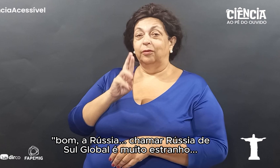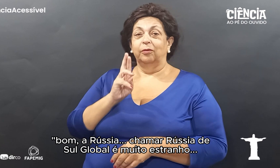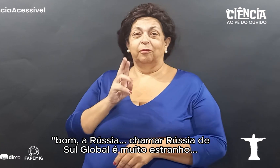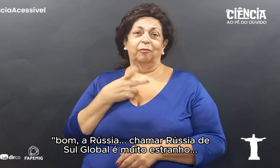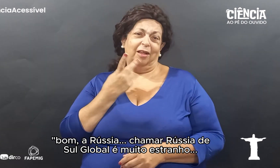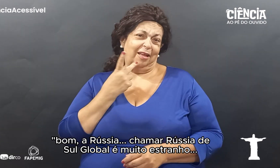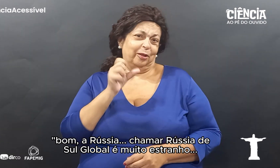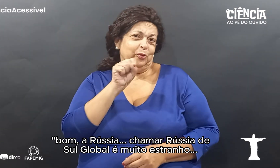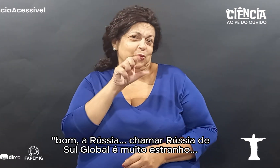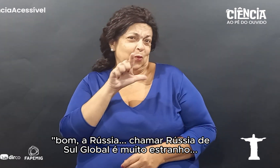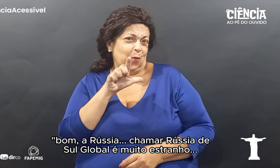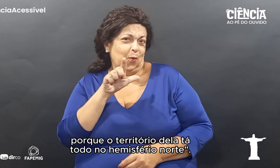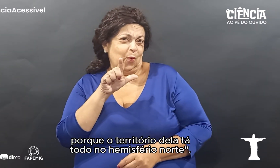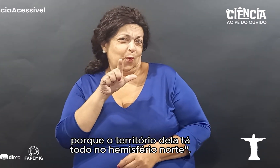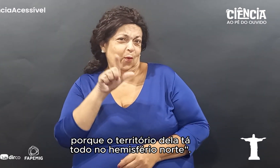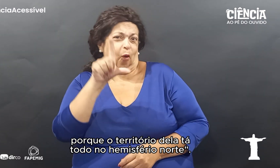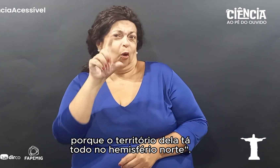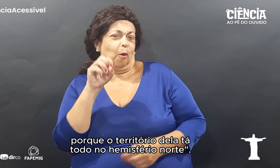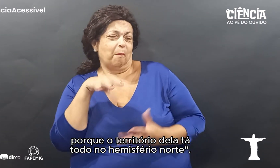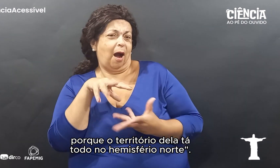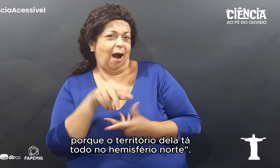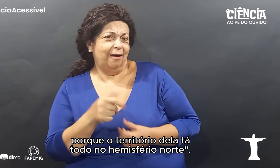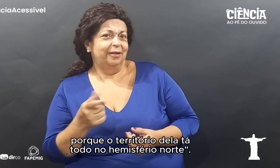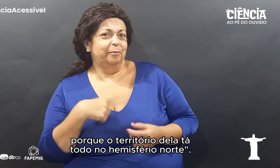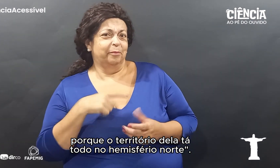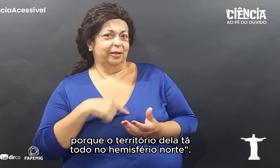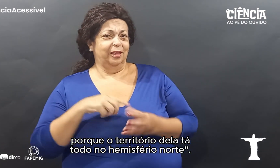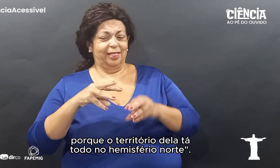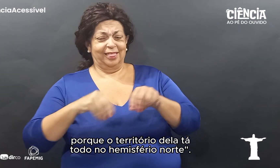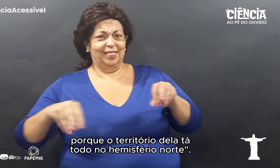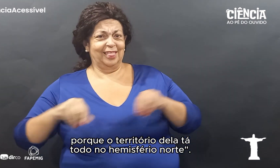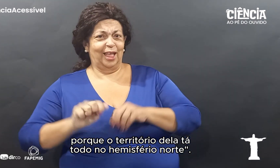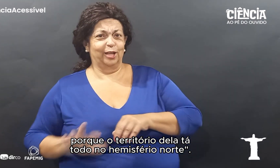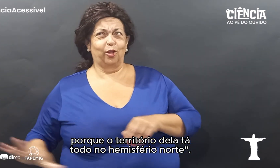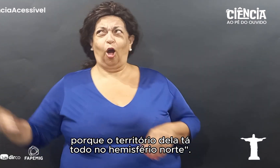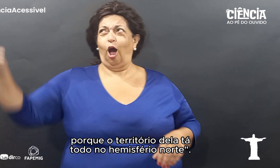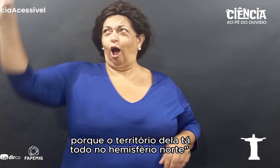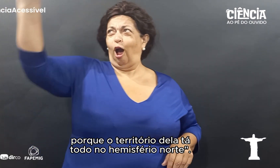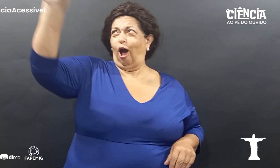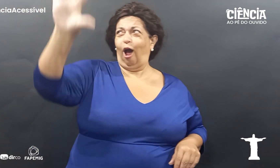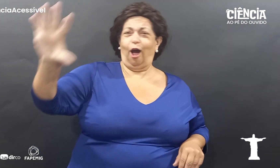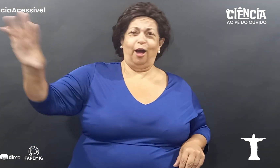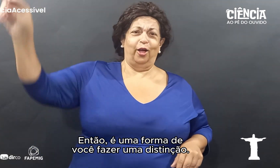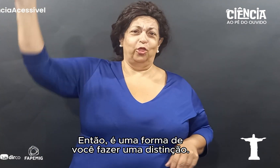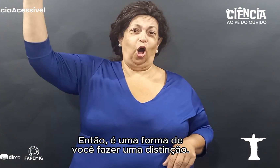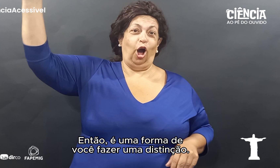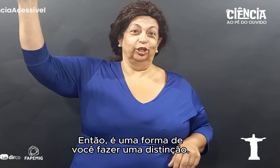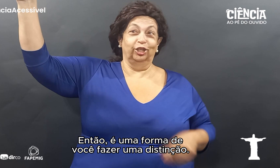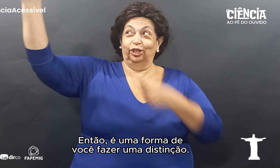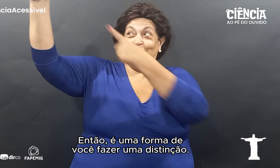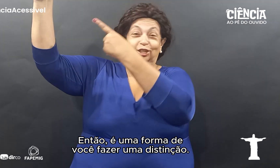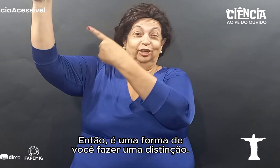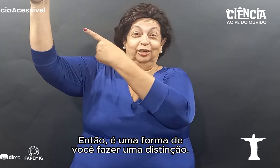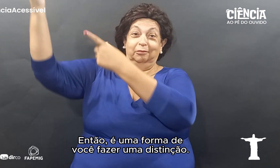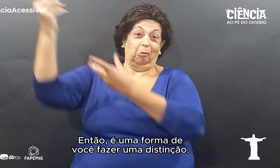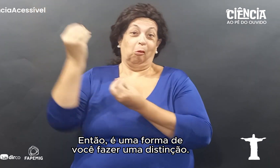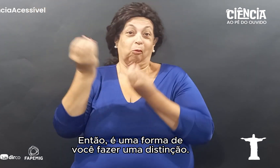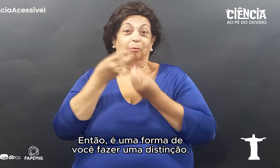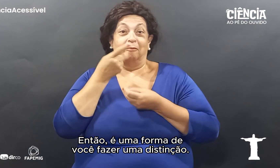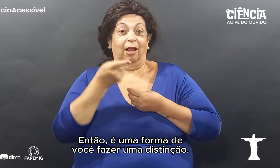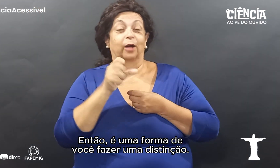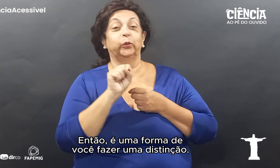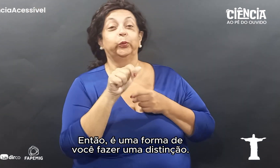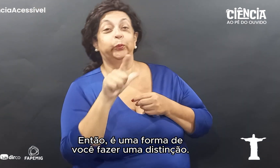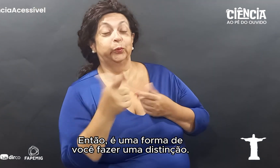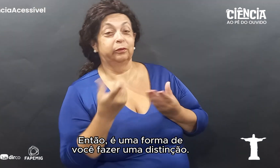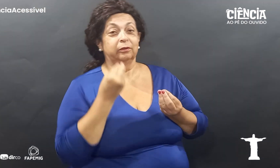Sul global é muito estranho, porque o território dela está todo no hemisfério norte. Então, é uma forma de